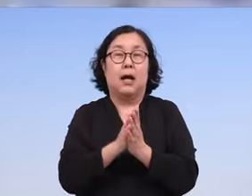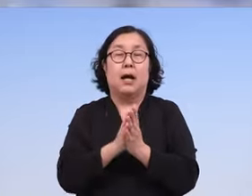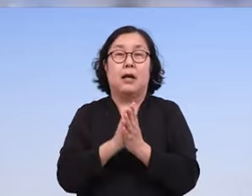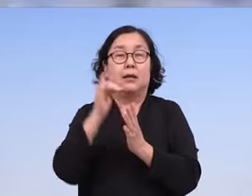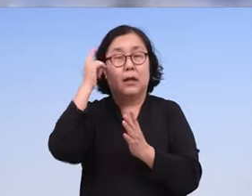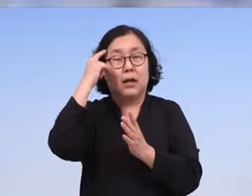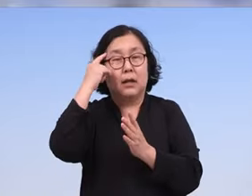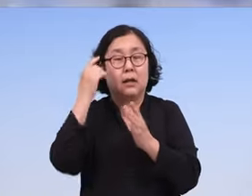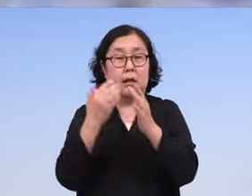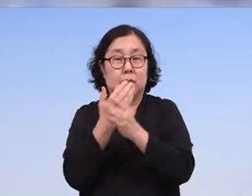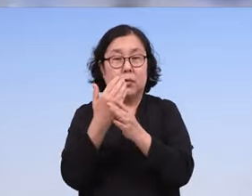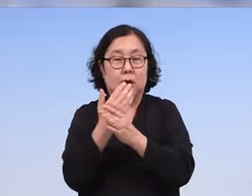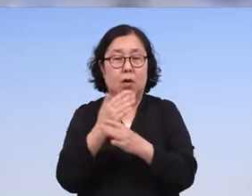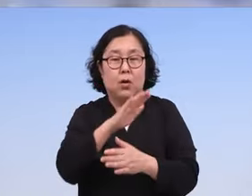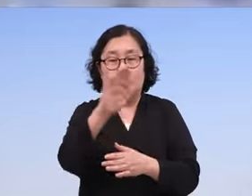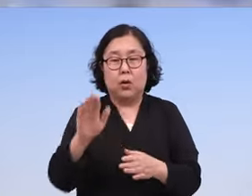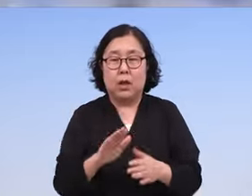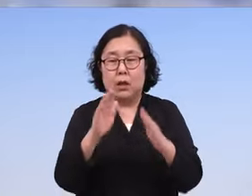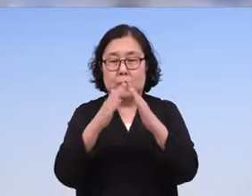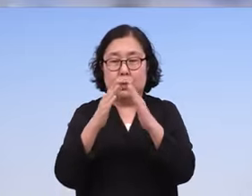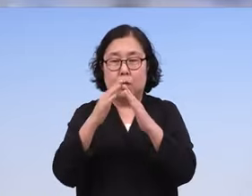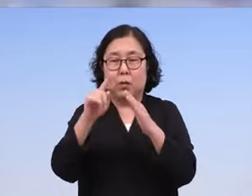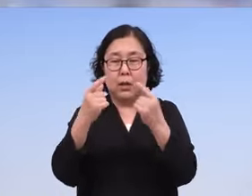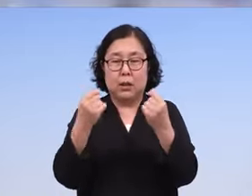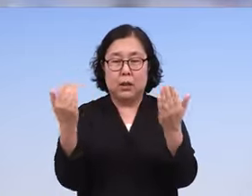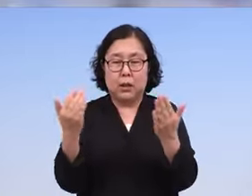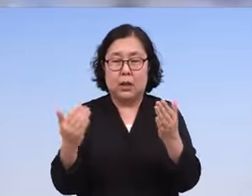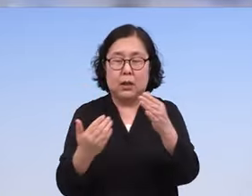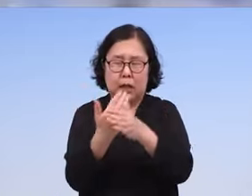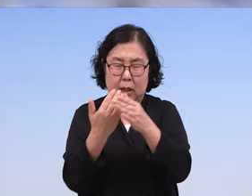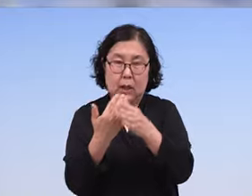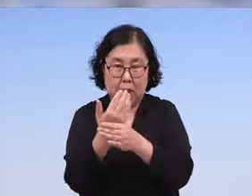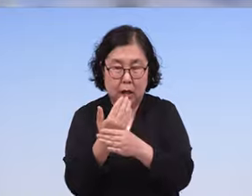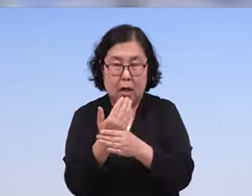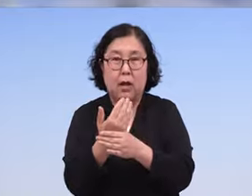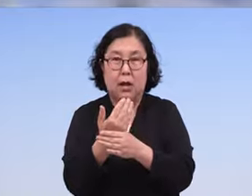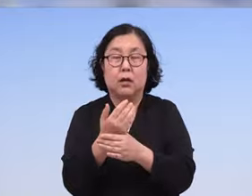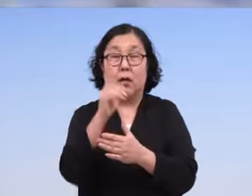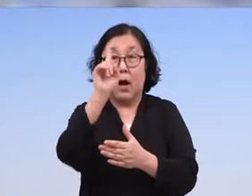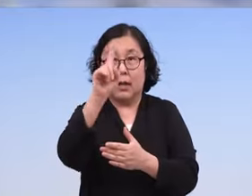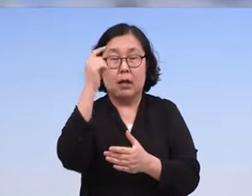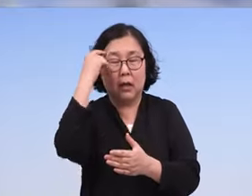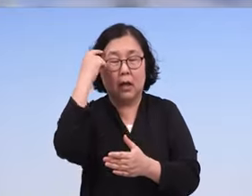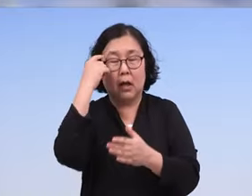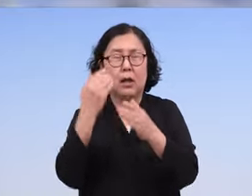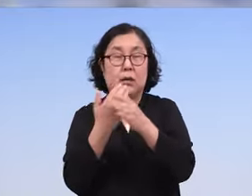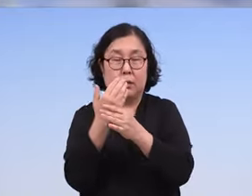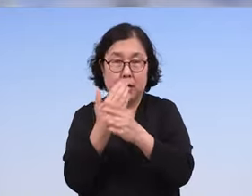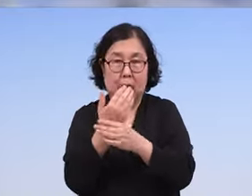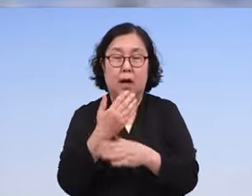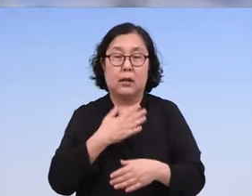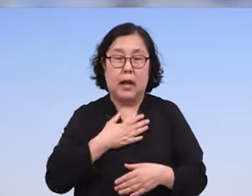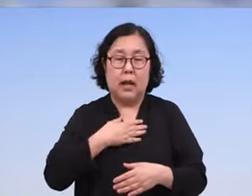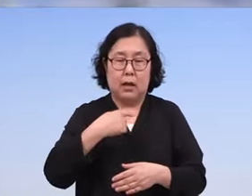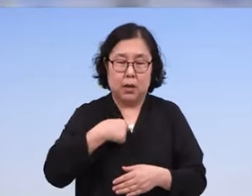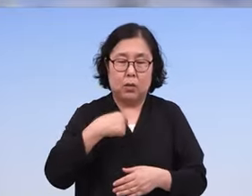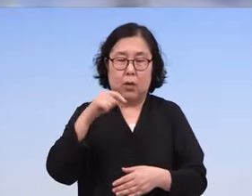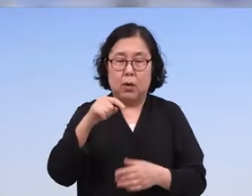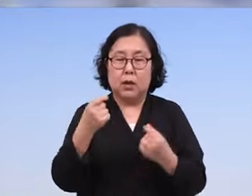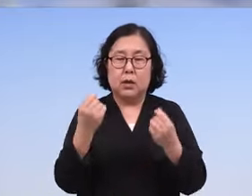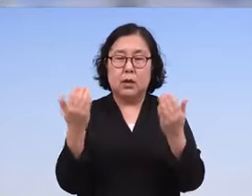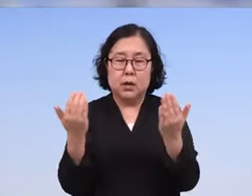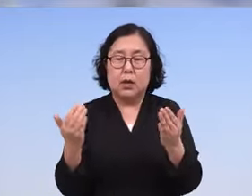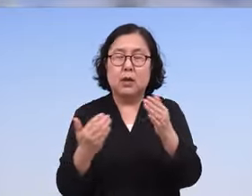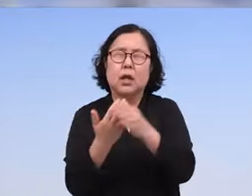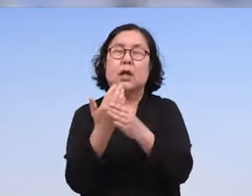스치는 생각이 이거였습니다. 우리 집에도 이런 일이 있네? 딱 그 생각이었습니다. 나한테도 이런 일이